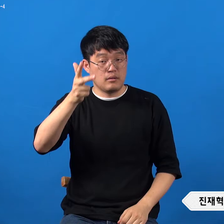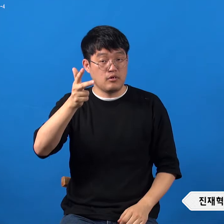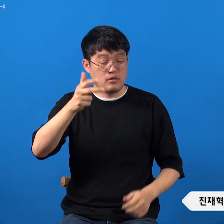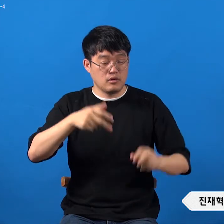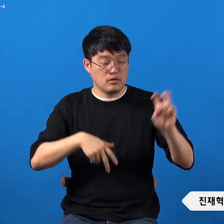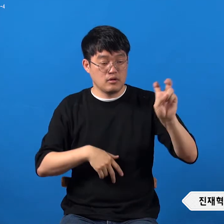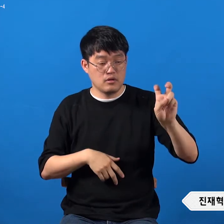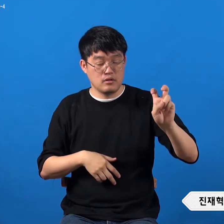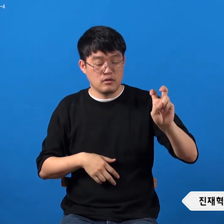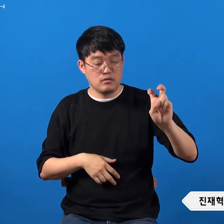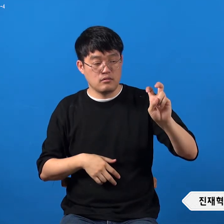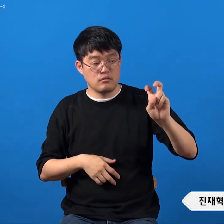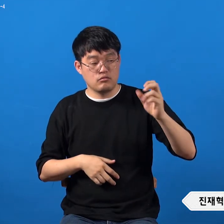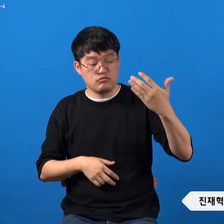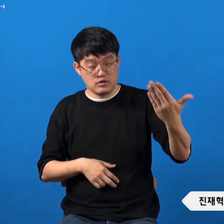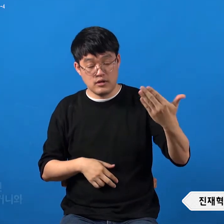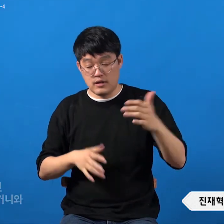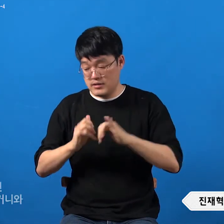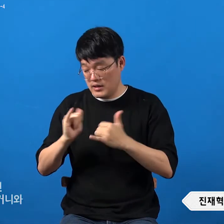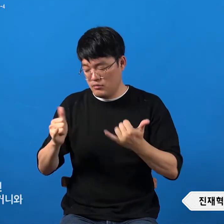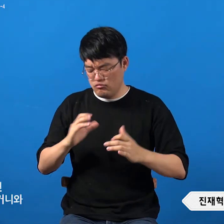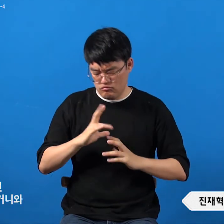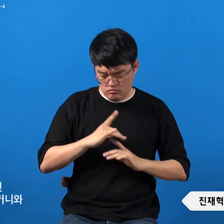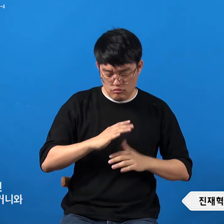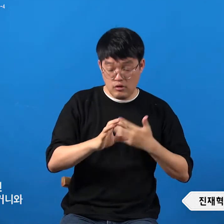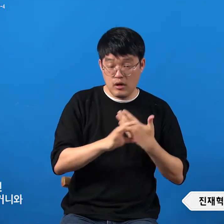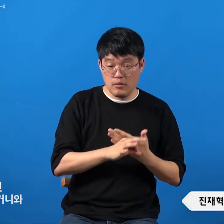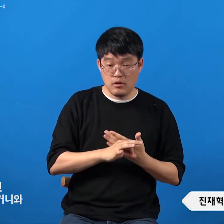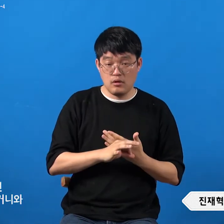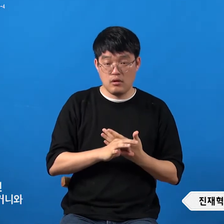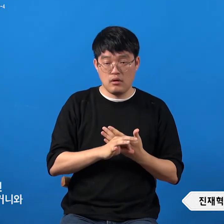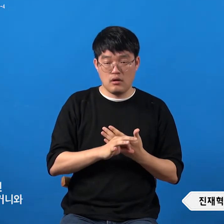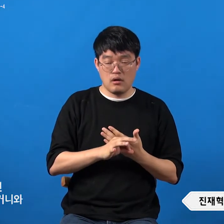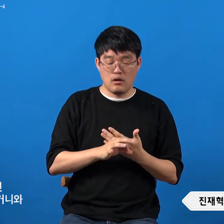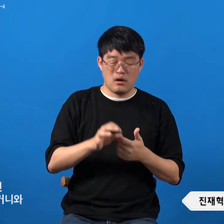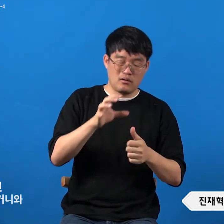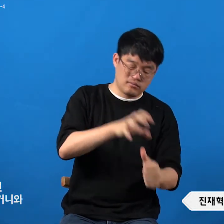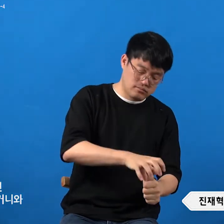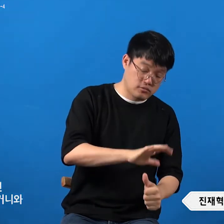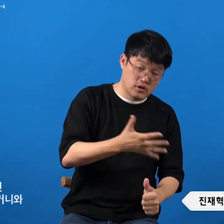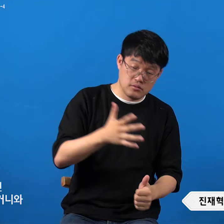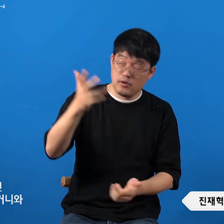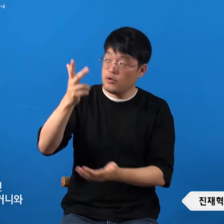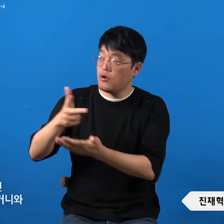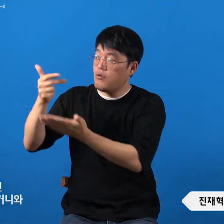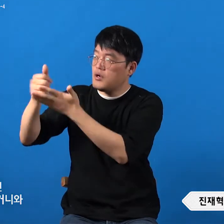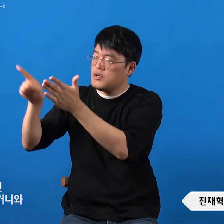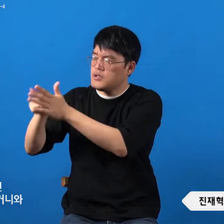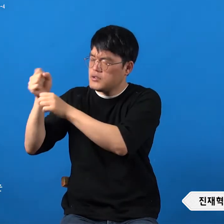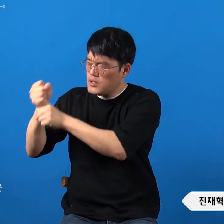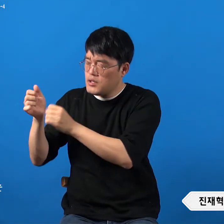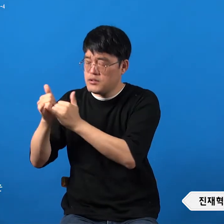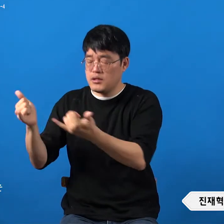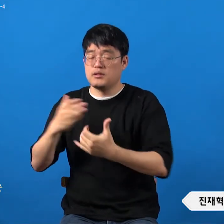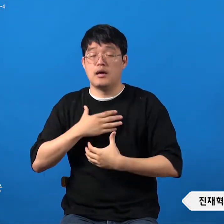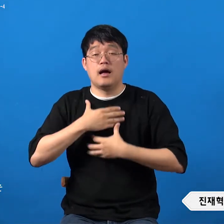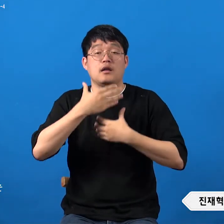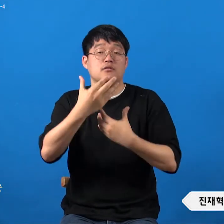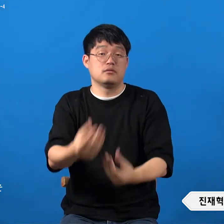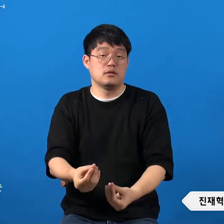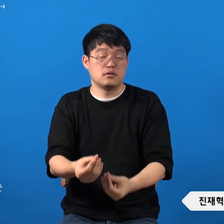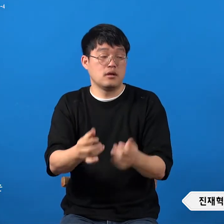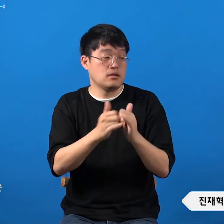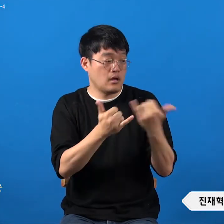두려워하면 올무에 걸리게 되거니와 여호와를 의지하는 자는 안전하리라. 사람을